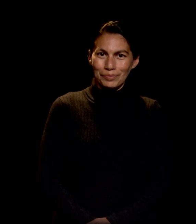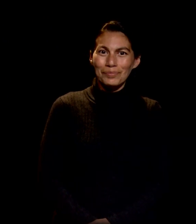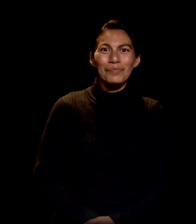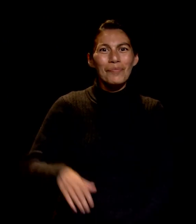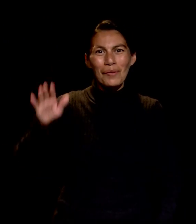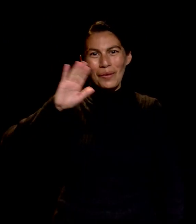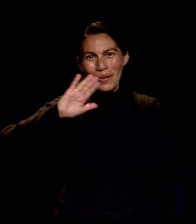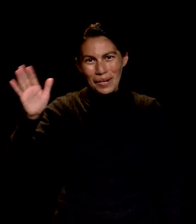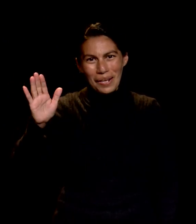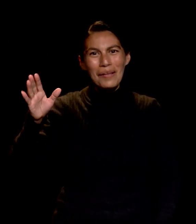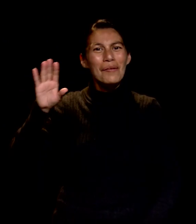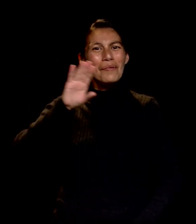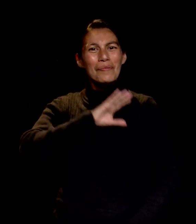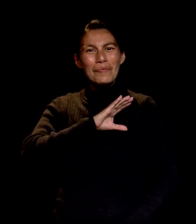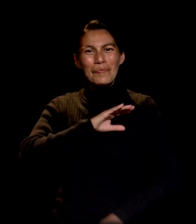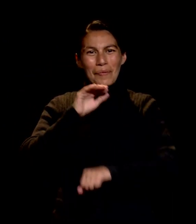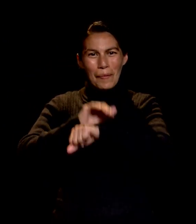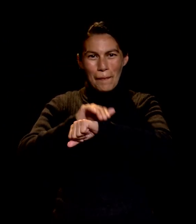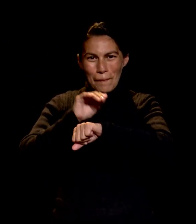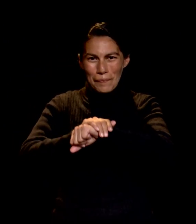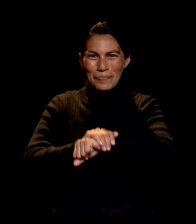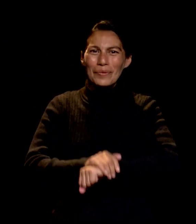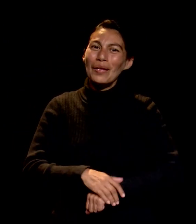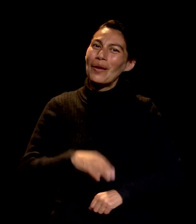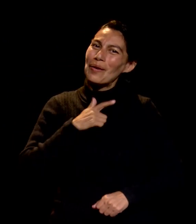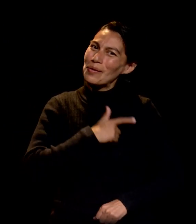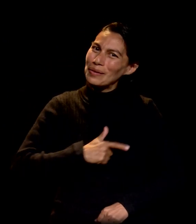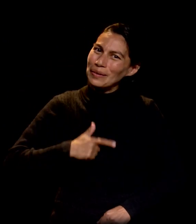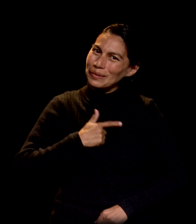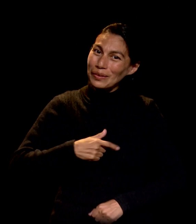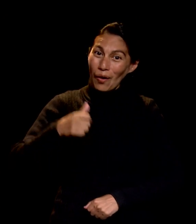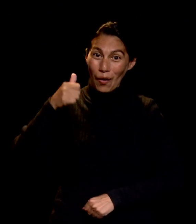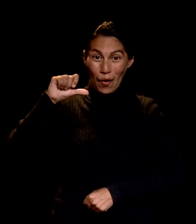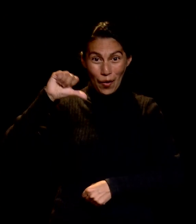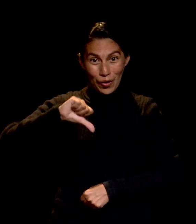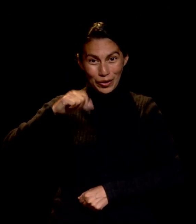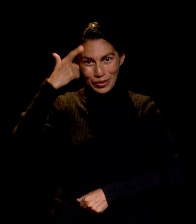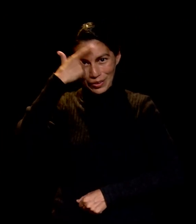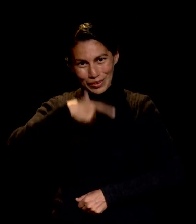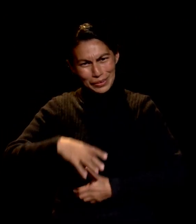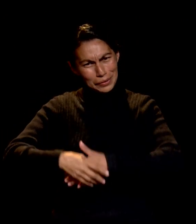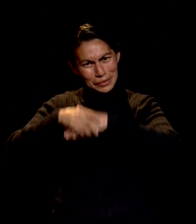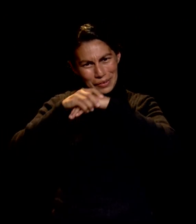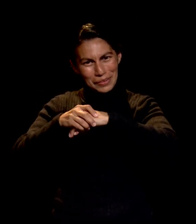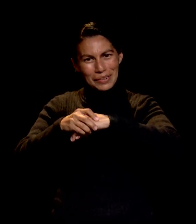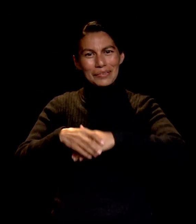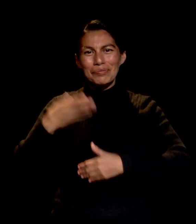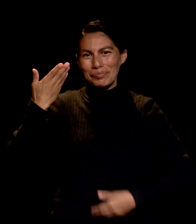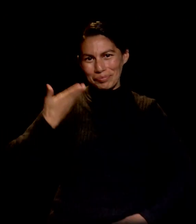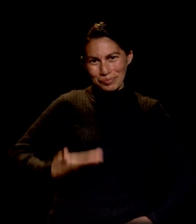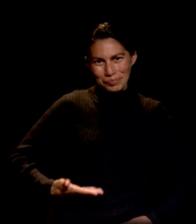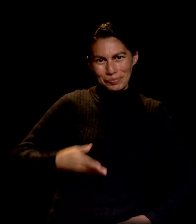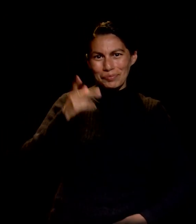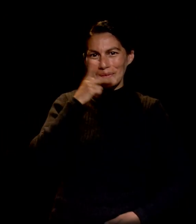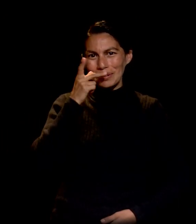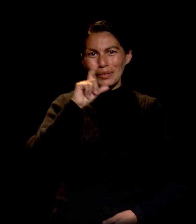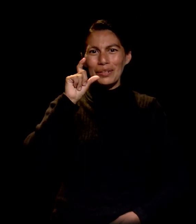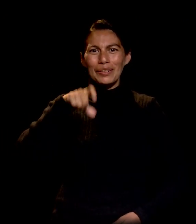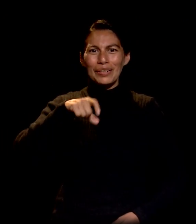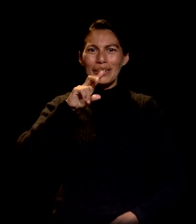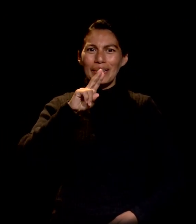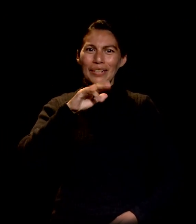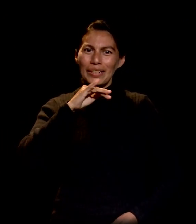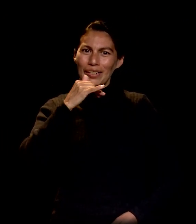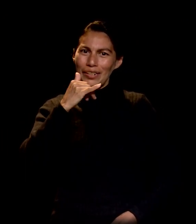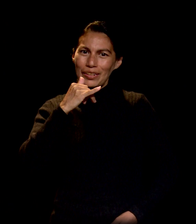¿Qué tal, queridos amigos? Qué gusto saludarles esta noche el Pastor Quillono para platicar con ustedes del